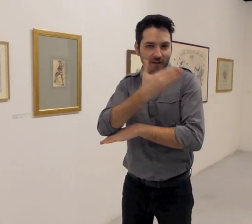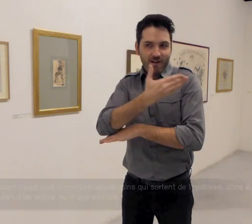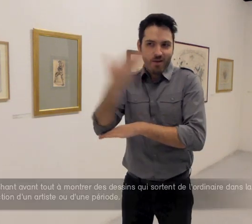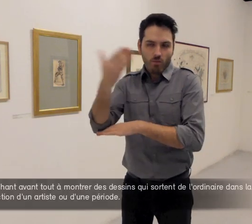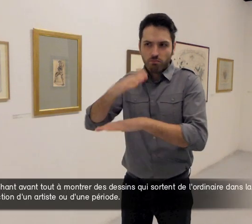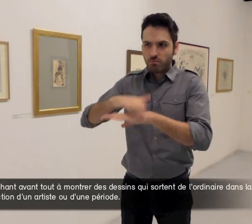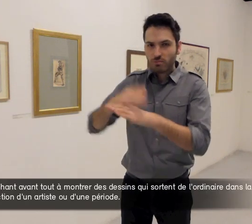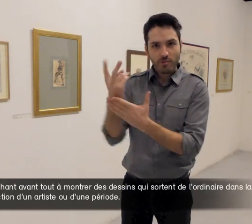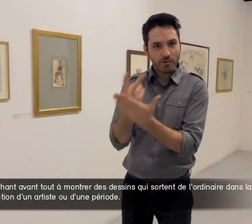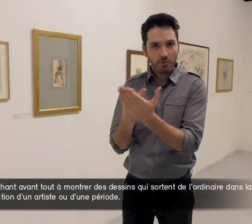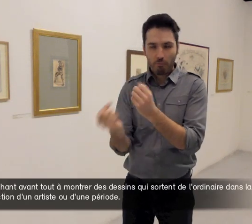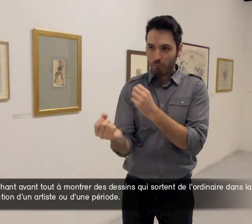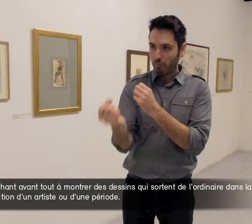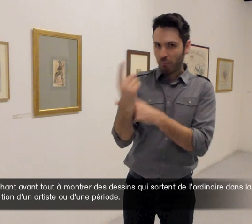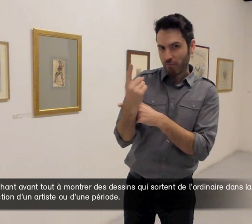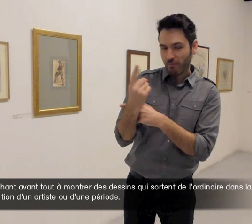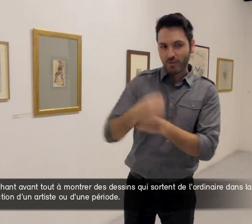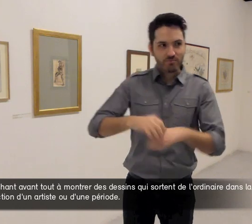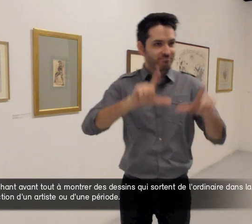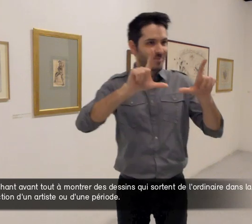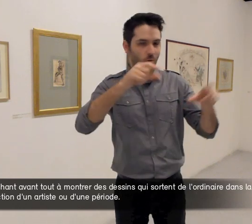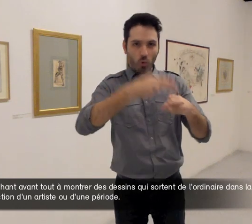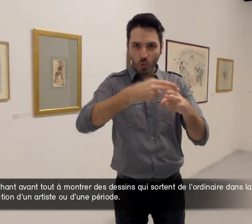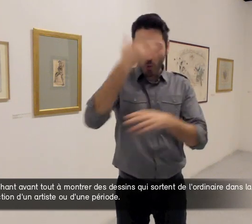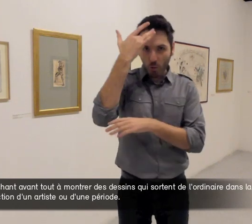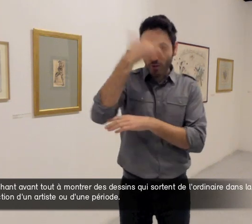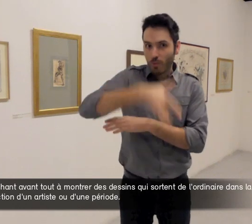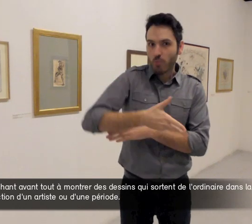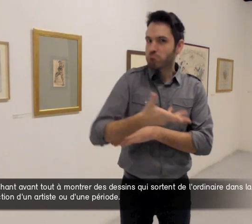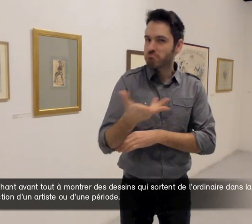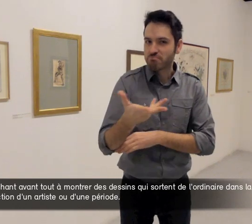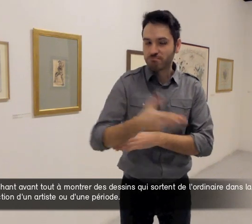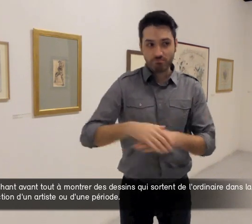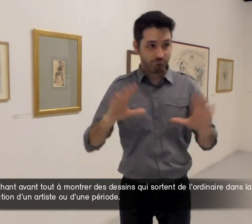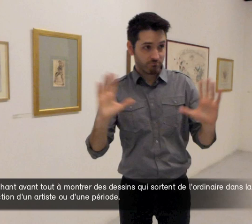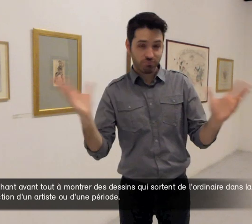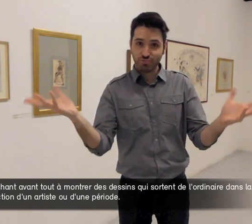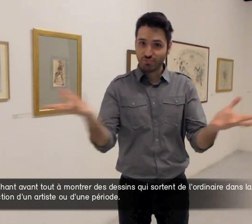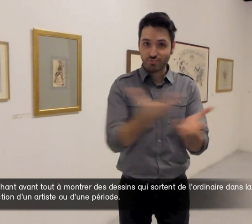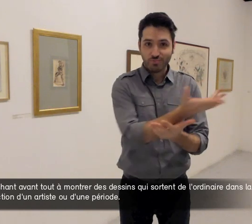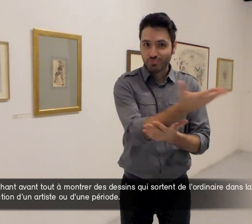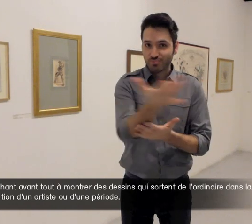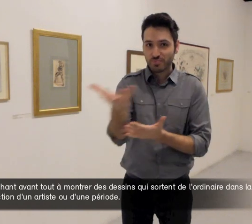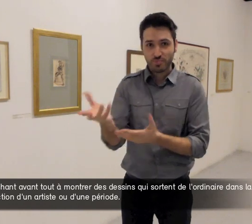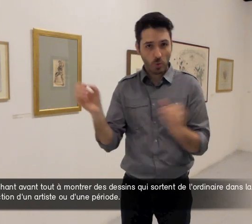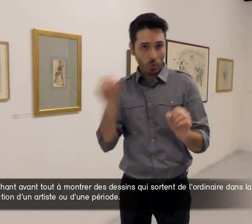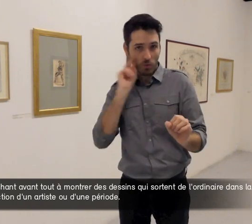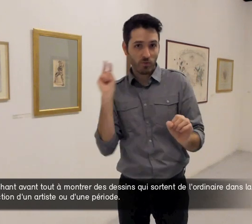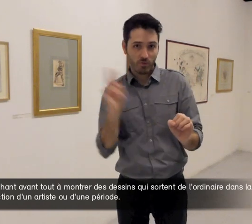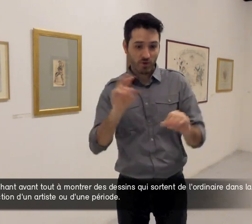plus confidentiels, s'attachant avant tout à montrer des dessins qui sortent de l'ordinaire dans la production d'un artiste ou d'une